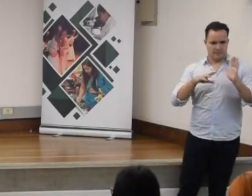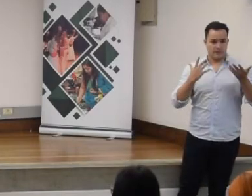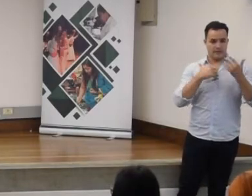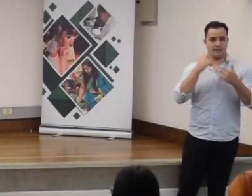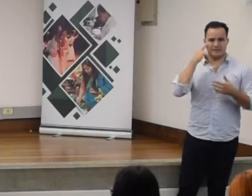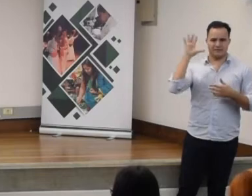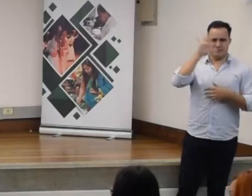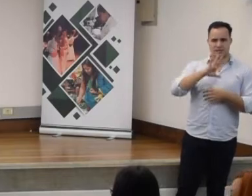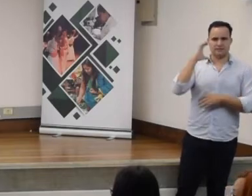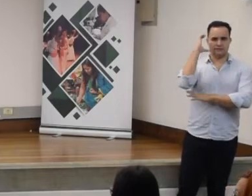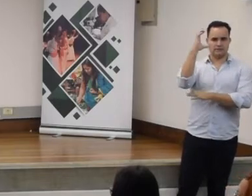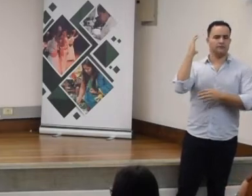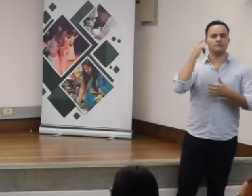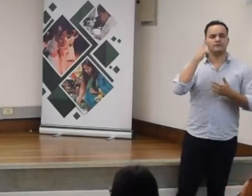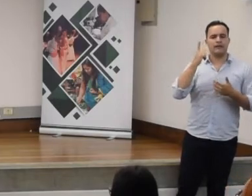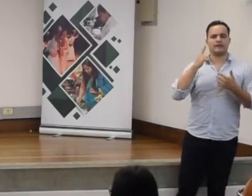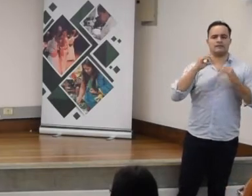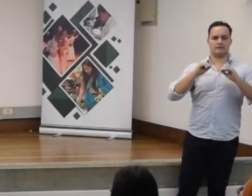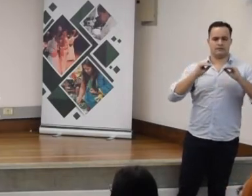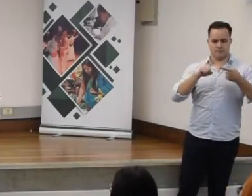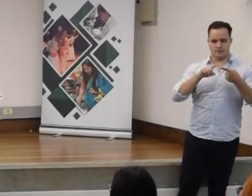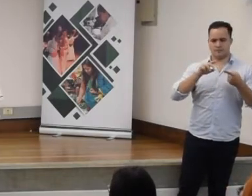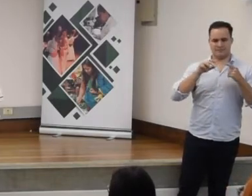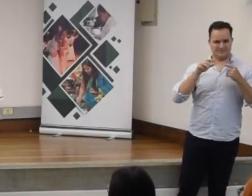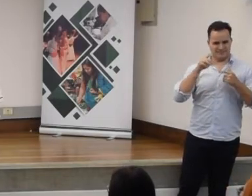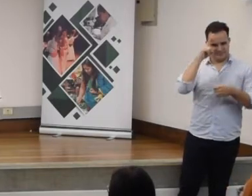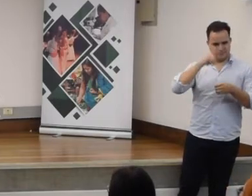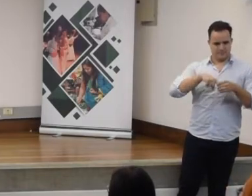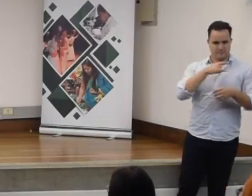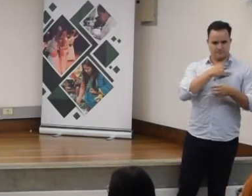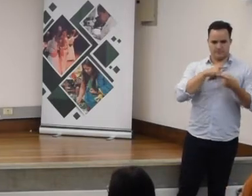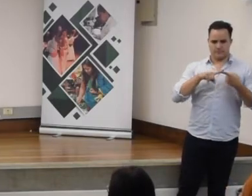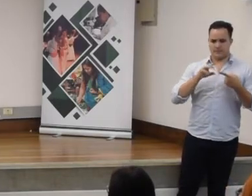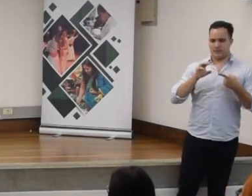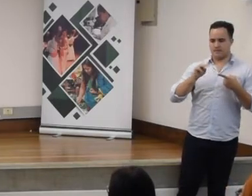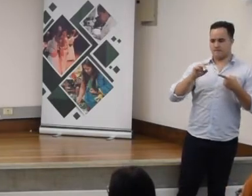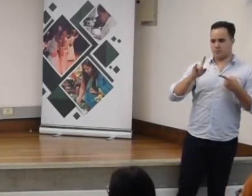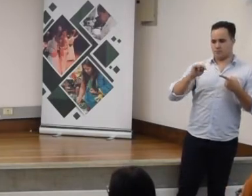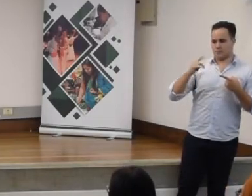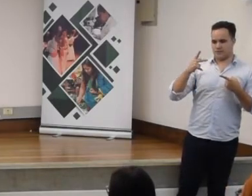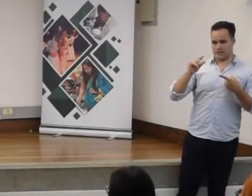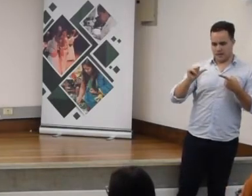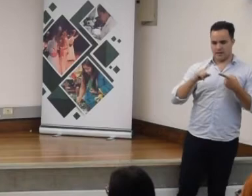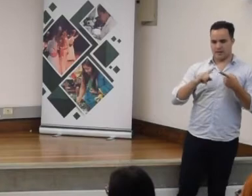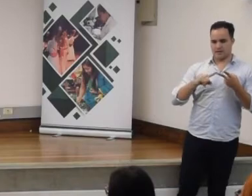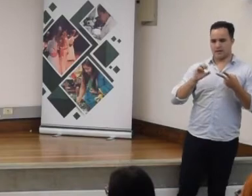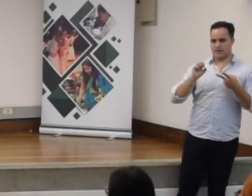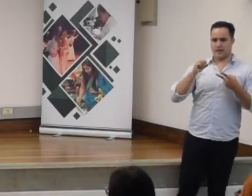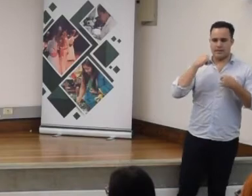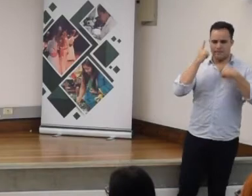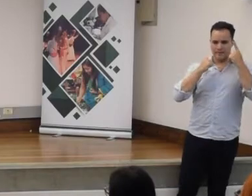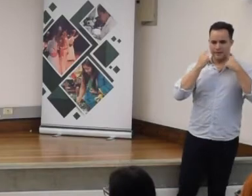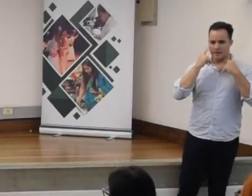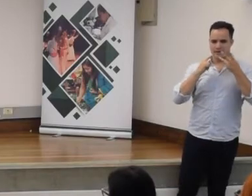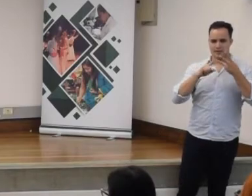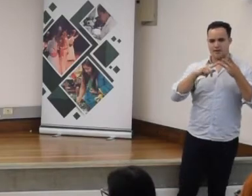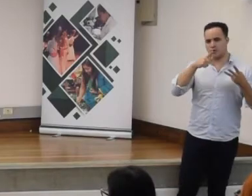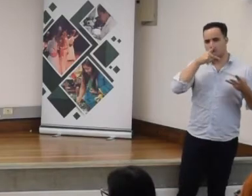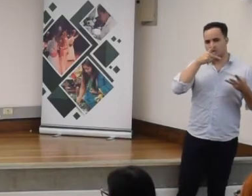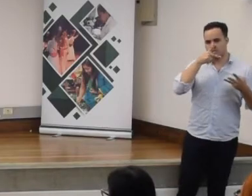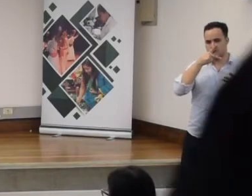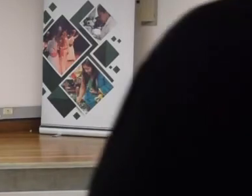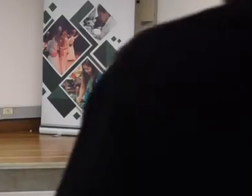estén ofertando 3 lenguas ancestrales: Núnica, Emberachamí, que es de este territorio, y Criol, que es de San Andrés